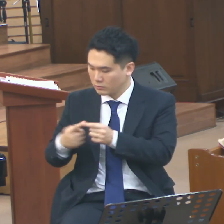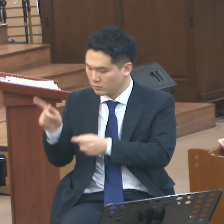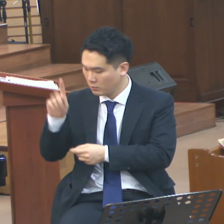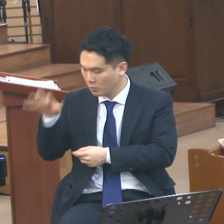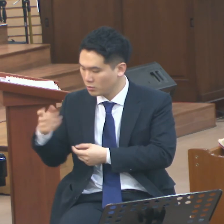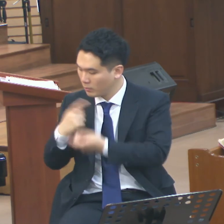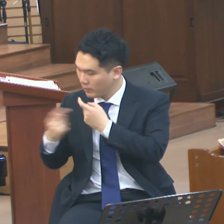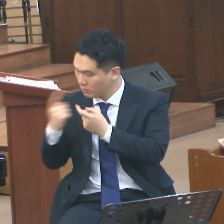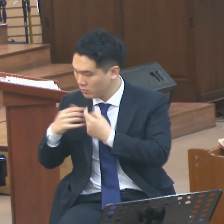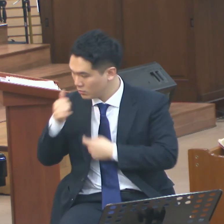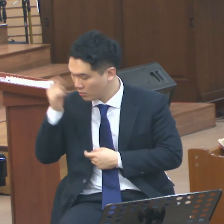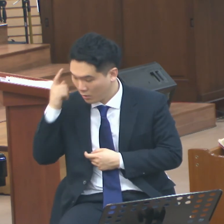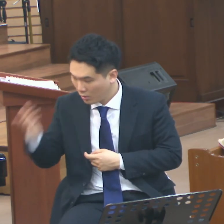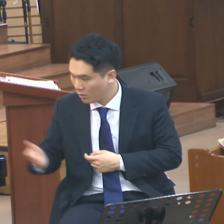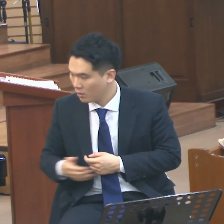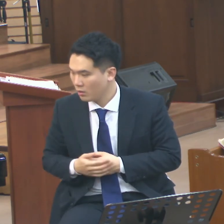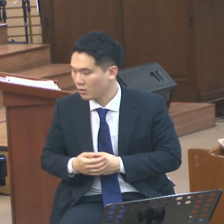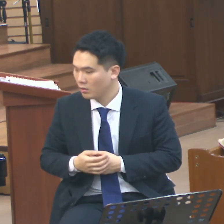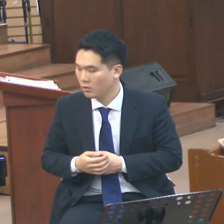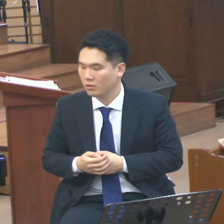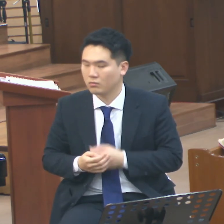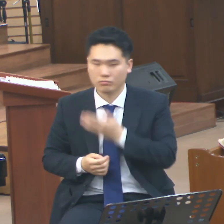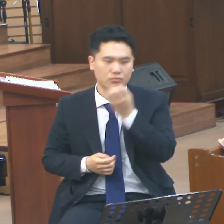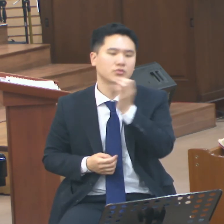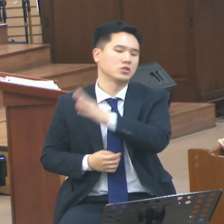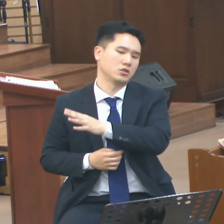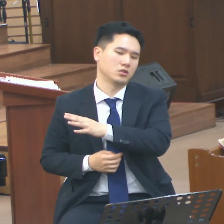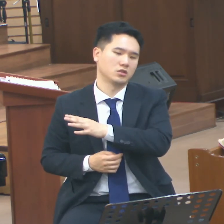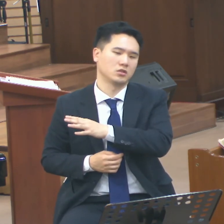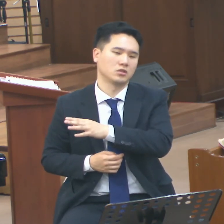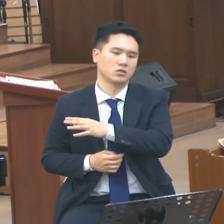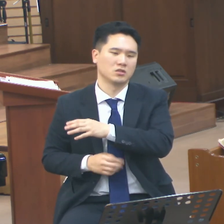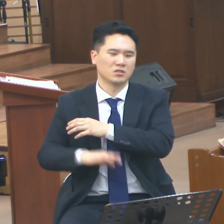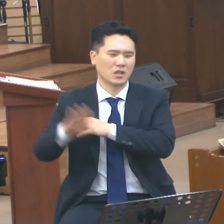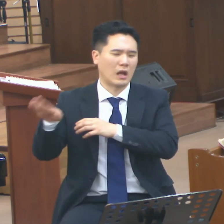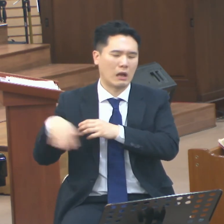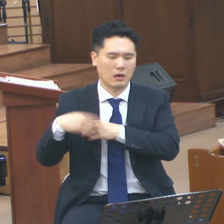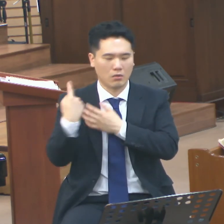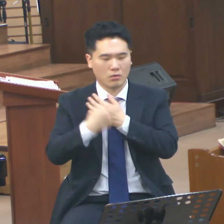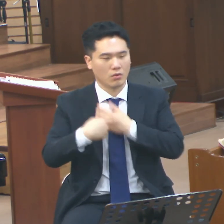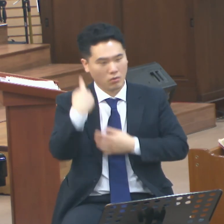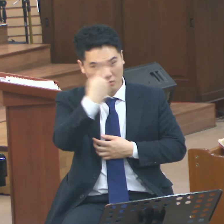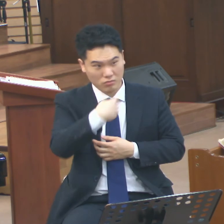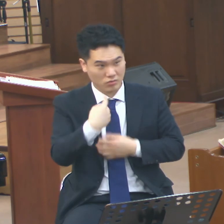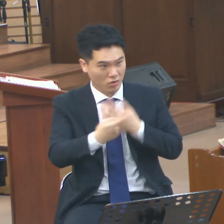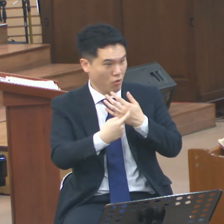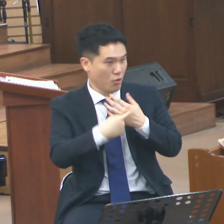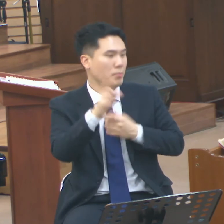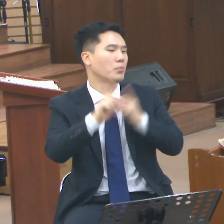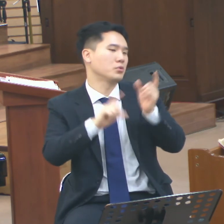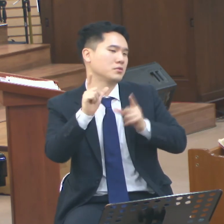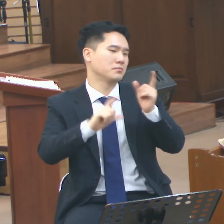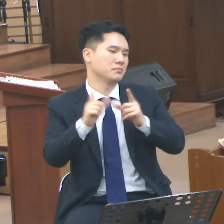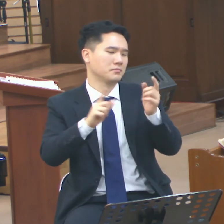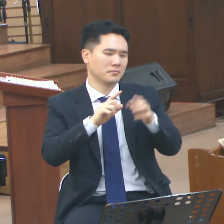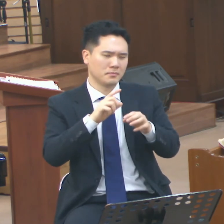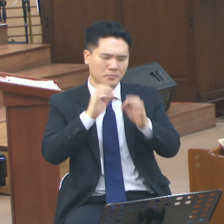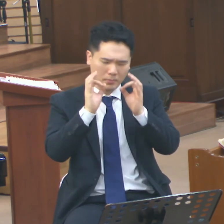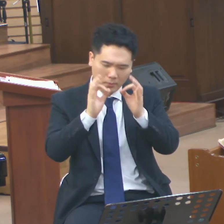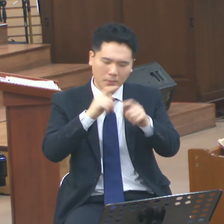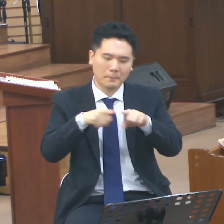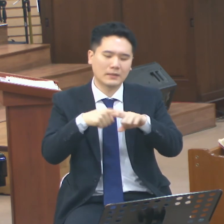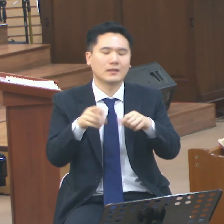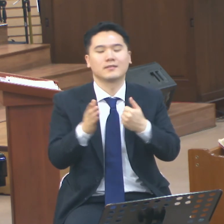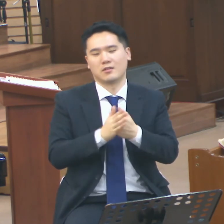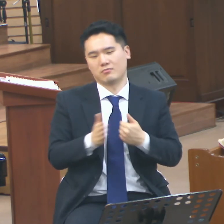이게 다 외모로 판단하기 때문에 말씀이 들리지 않는 현상이에요. 사람을 살렸어요. 자리